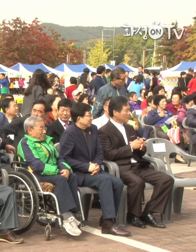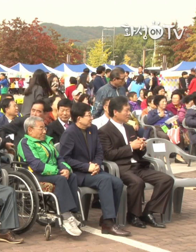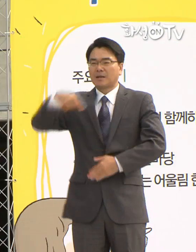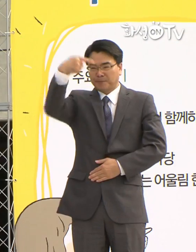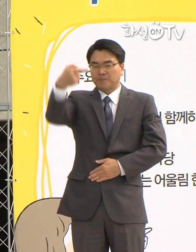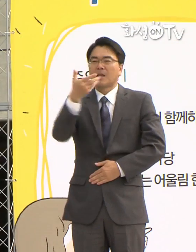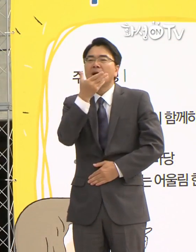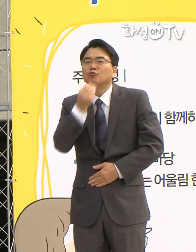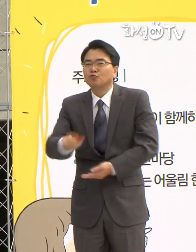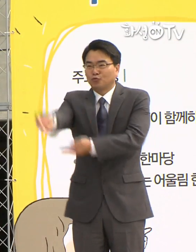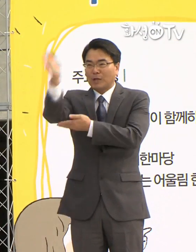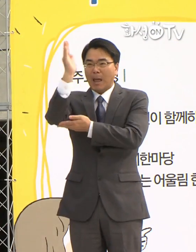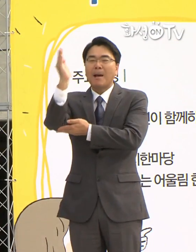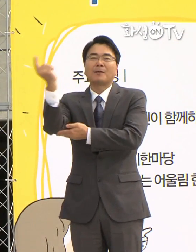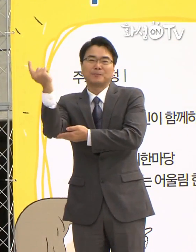다음은 축사 순서가 되겠습니다.